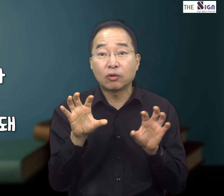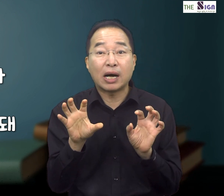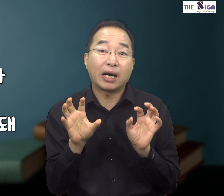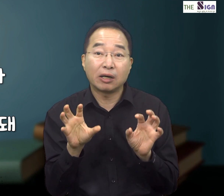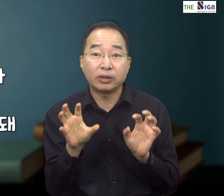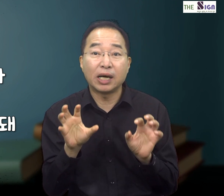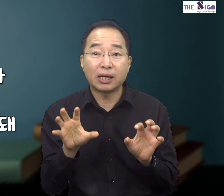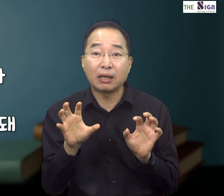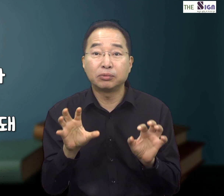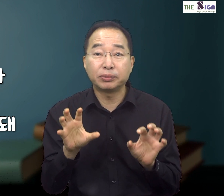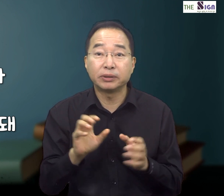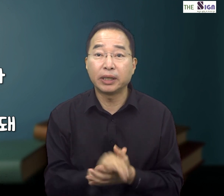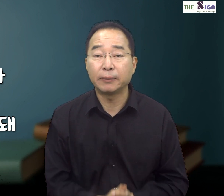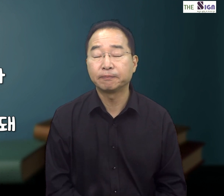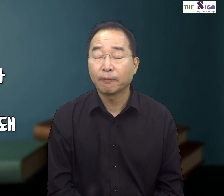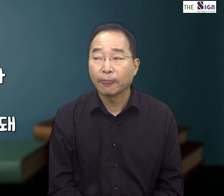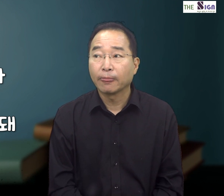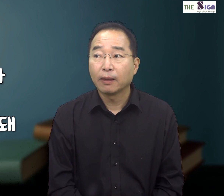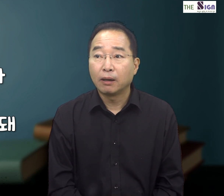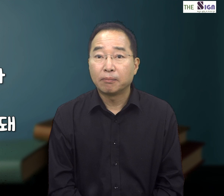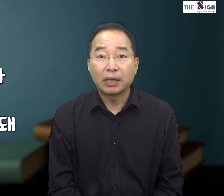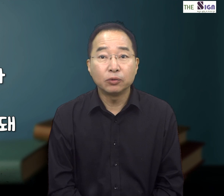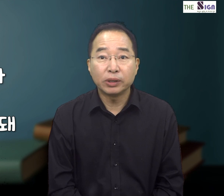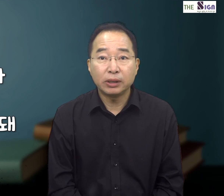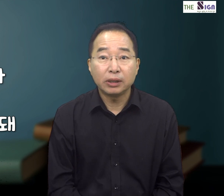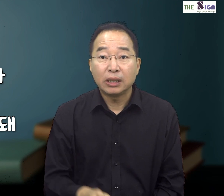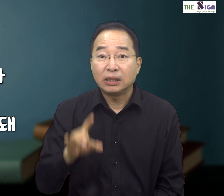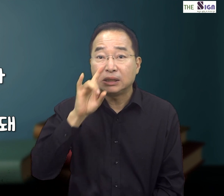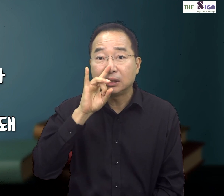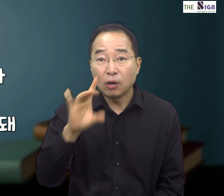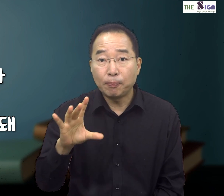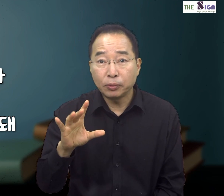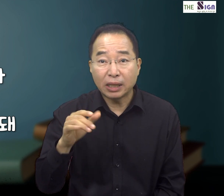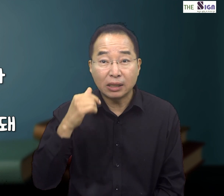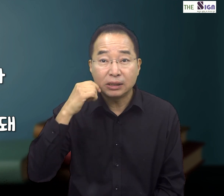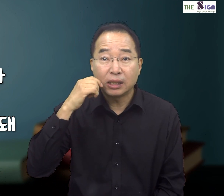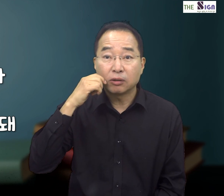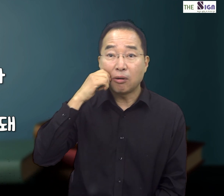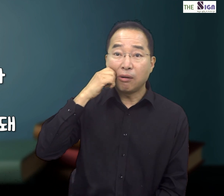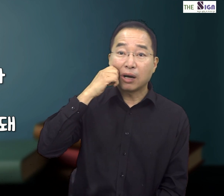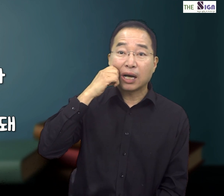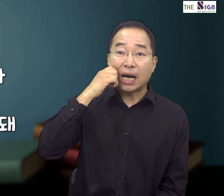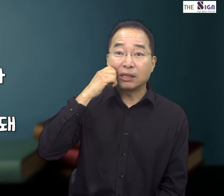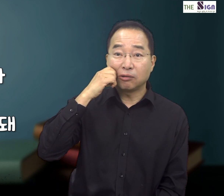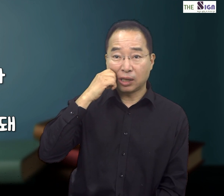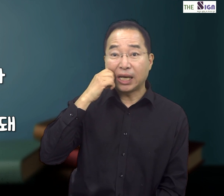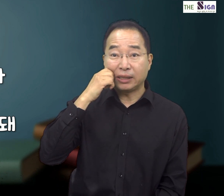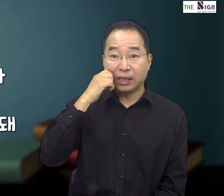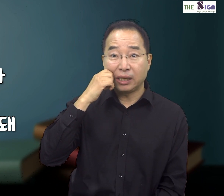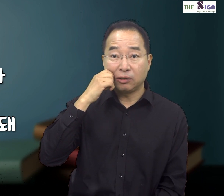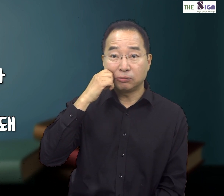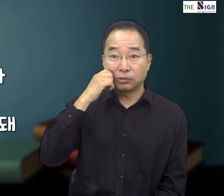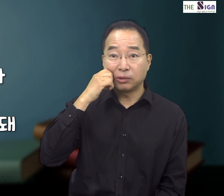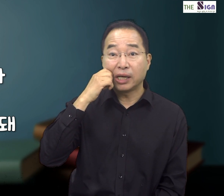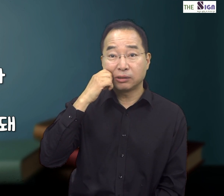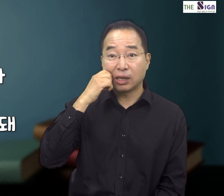강한 거냐라는 부분일 때 많은 동인이 이것보다는 이게 더 강력한 안 돼 개념으로 해석하게